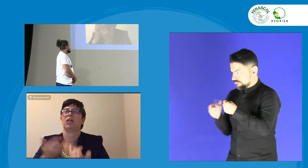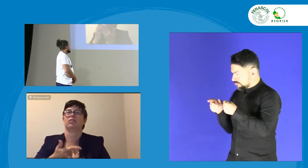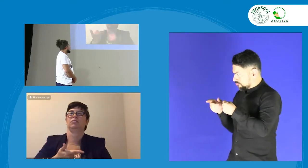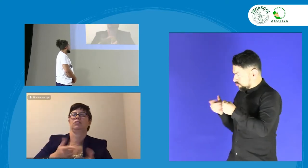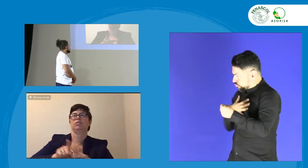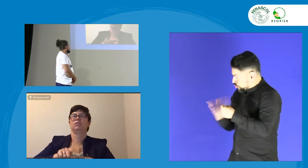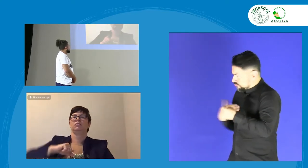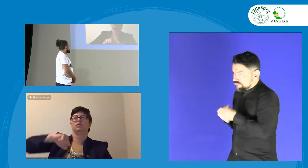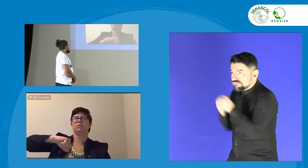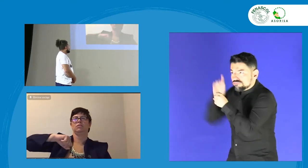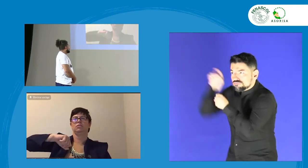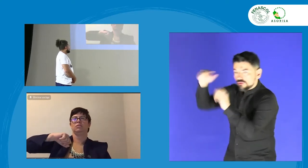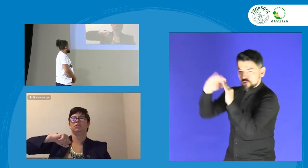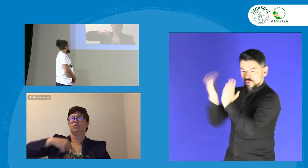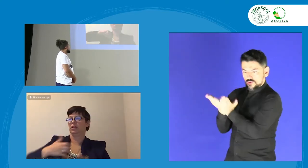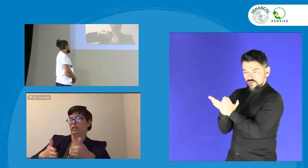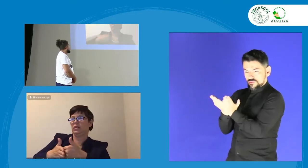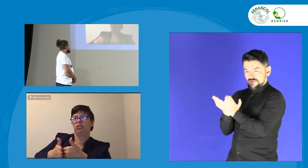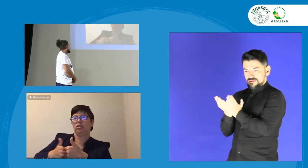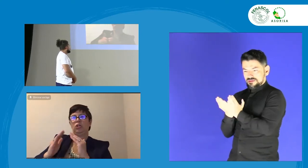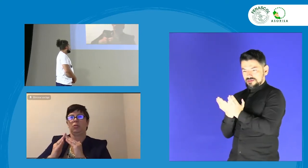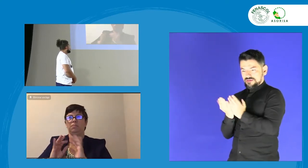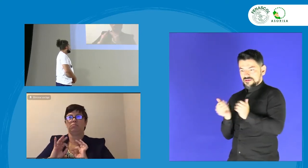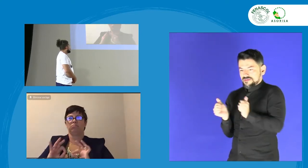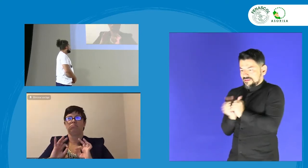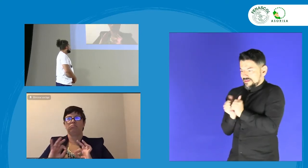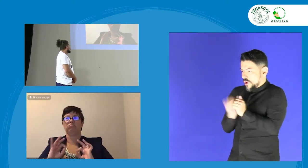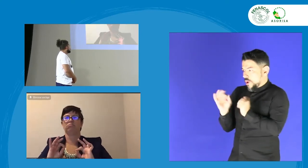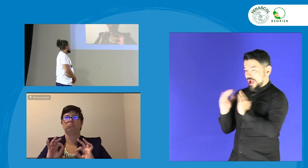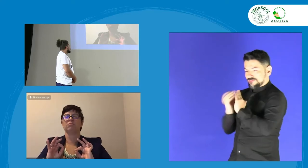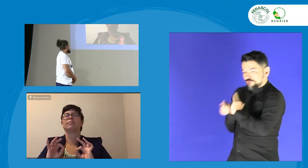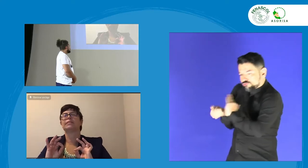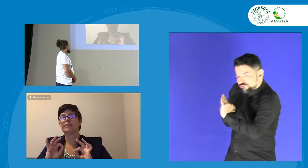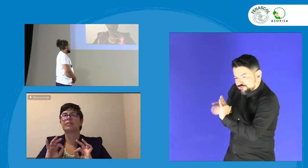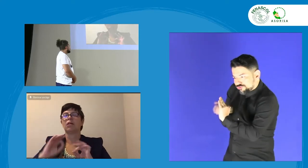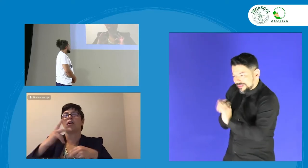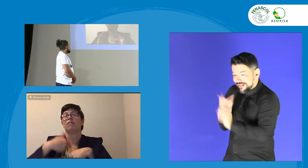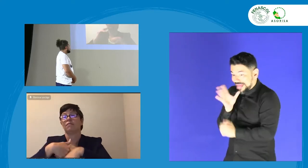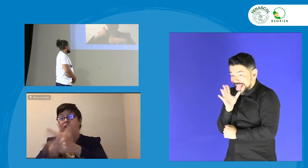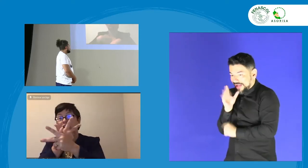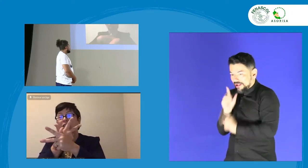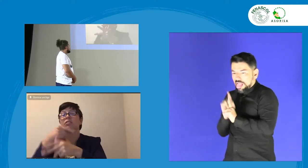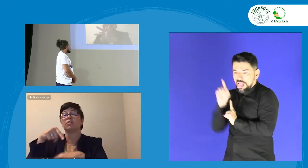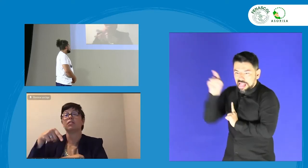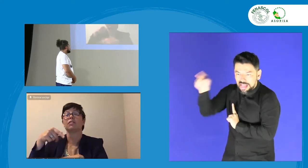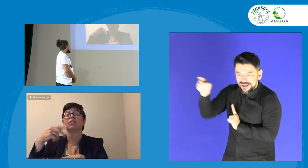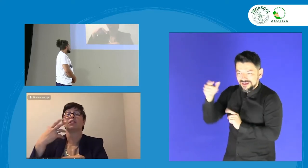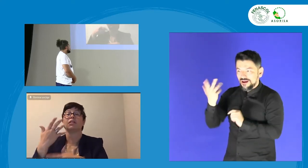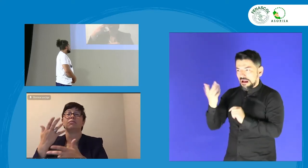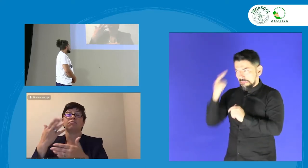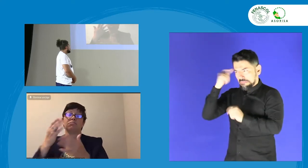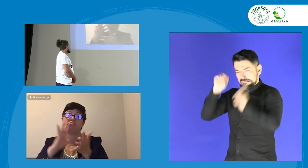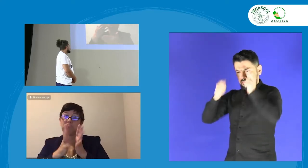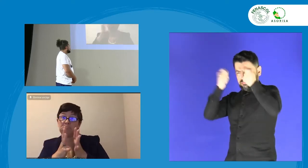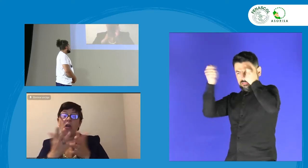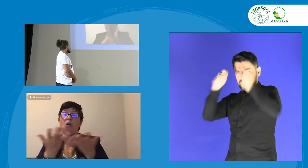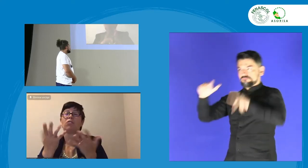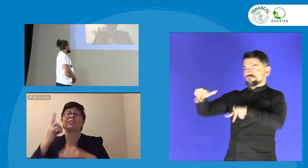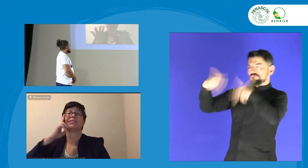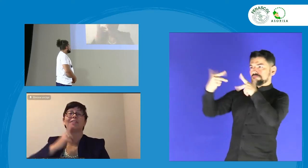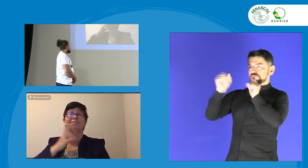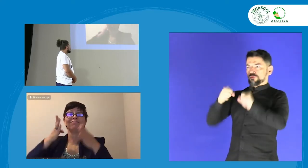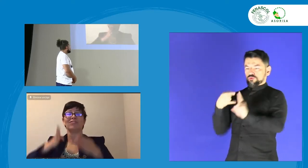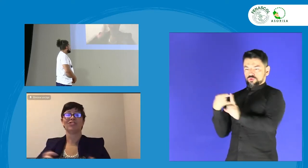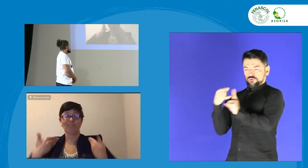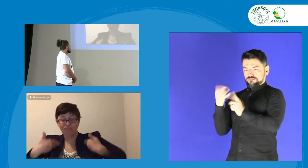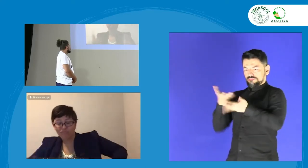hogares, puedan mostrar la lengua de señas, enseñar la lengua de señas a las familias y que las familias, pues, puedan conocer la